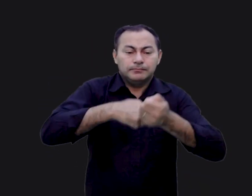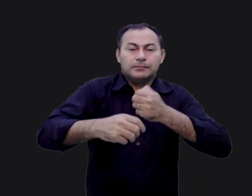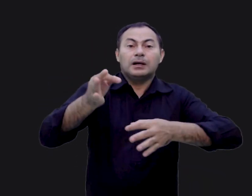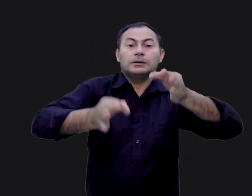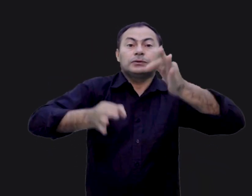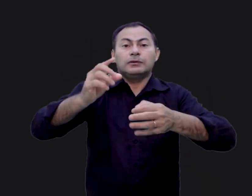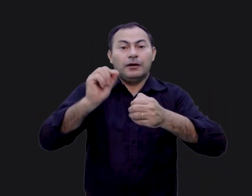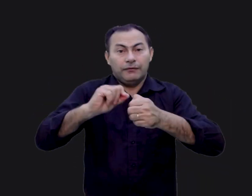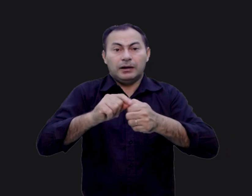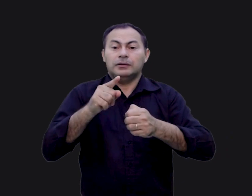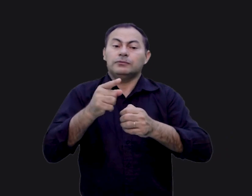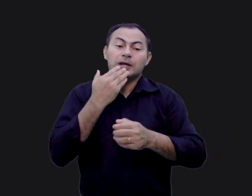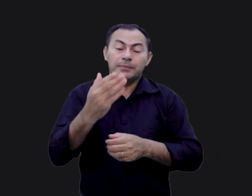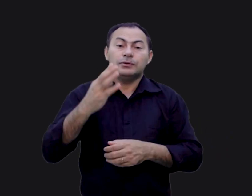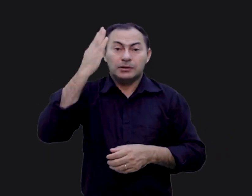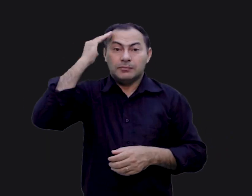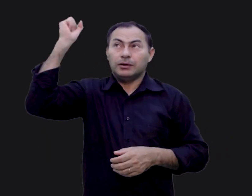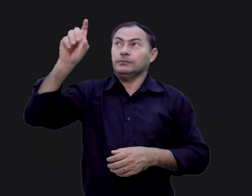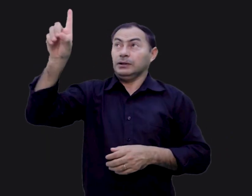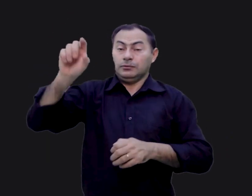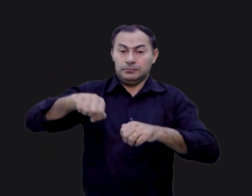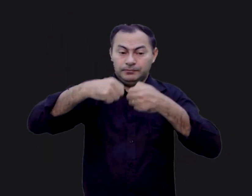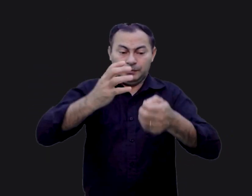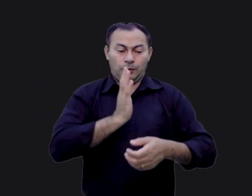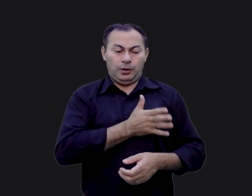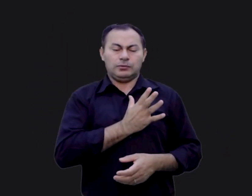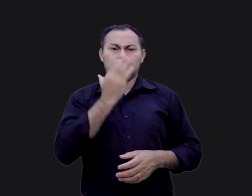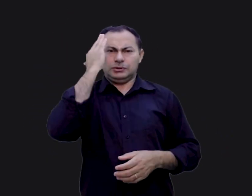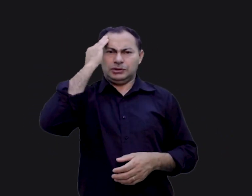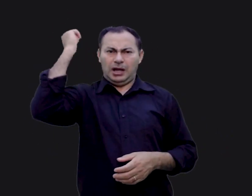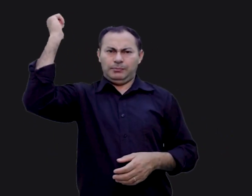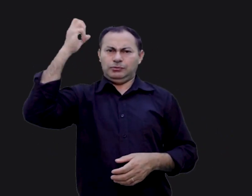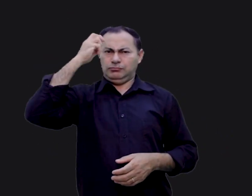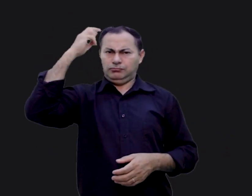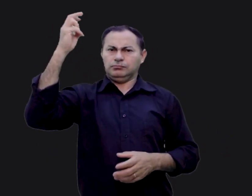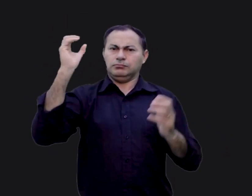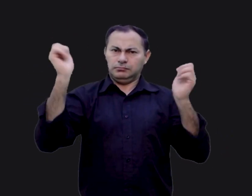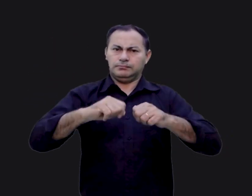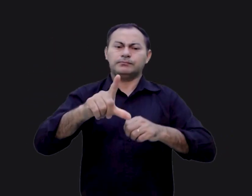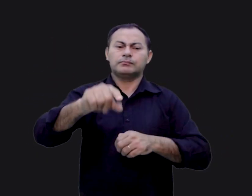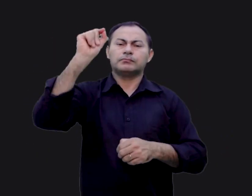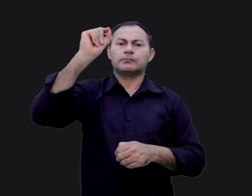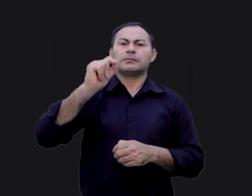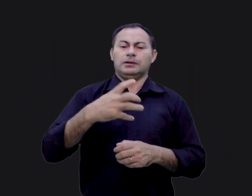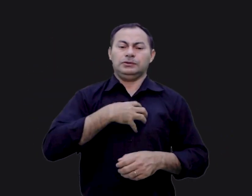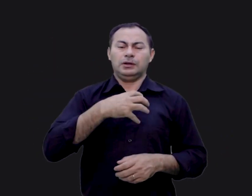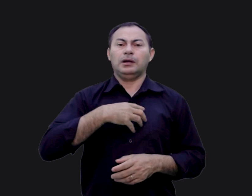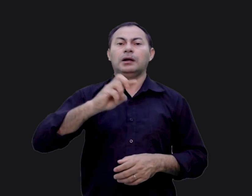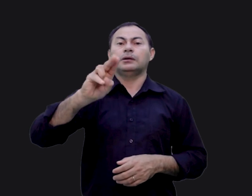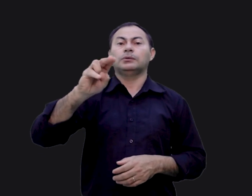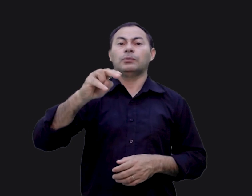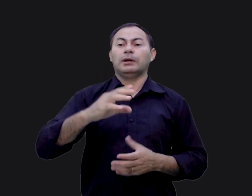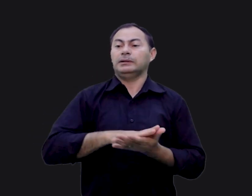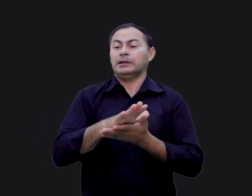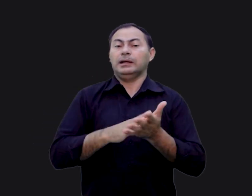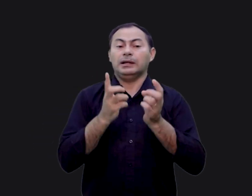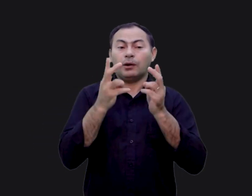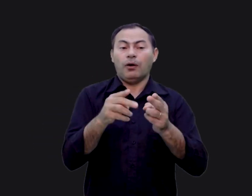ministrar a justiça, farei o que você pediu. Eu lhe darei um coração sábio e capaz de discernir, de modo que nunca haverá ninguém